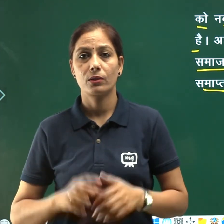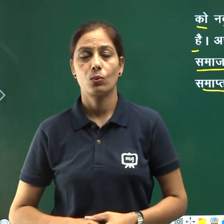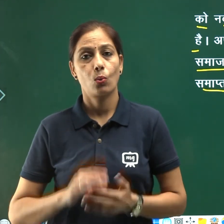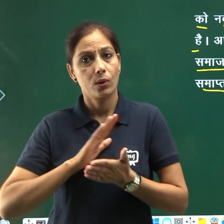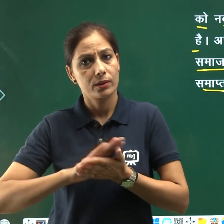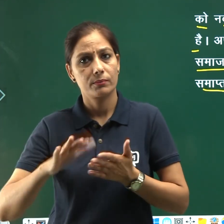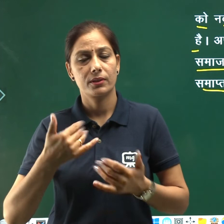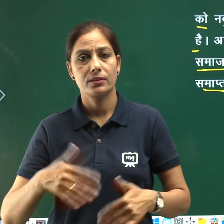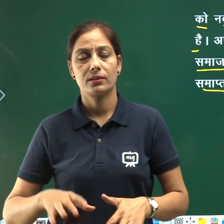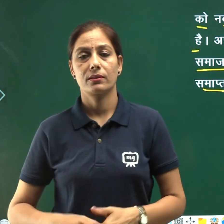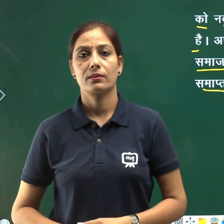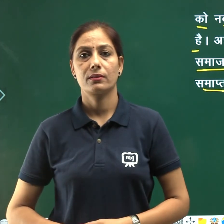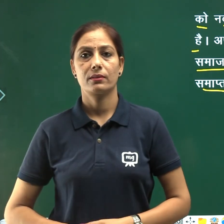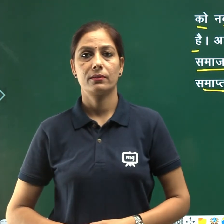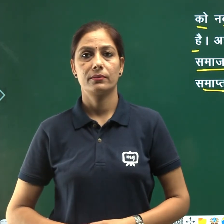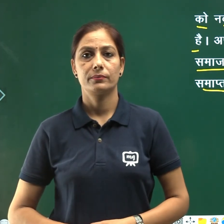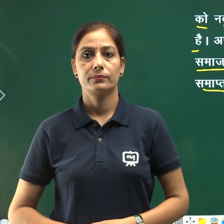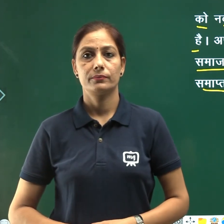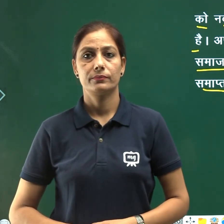समाप्त करना चाहते हैं।